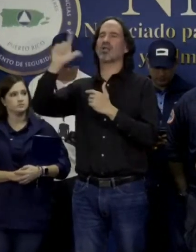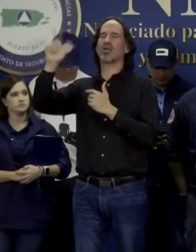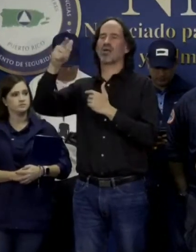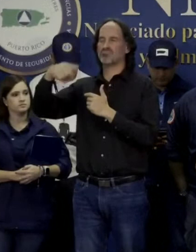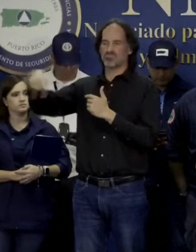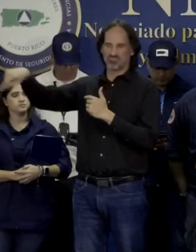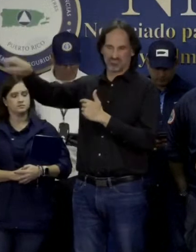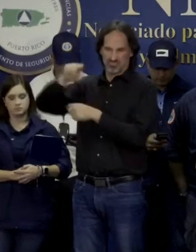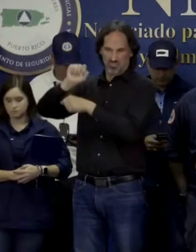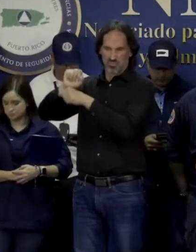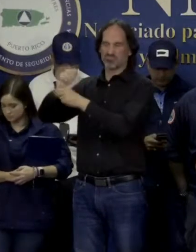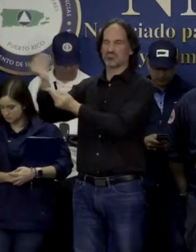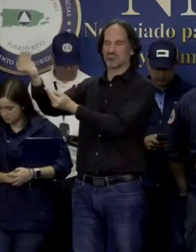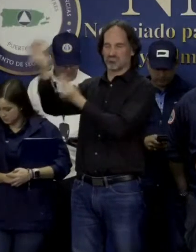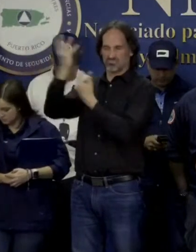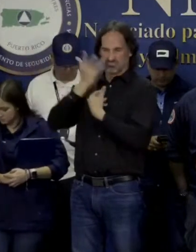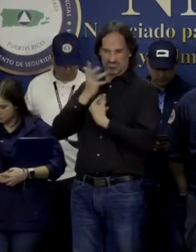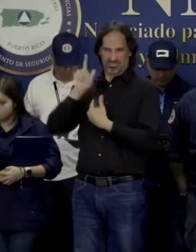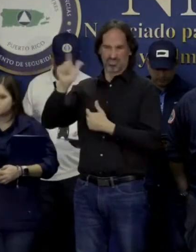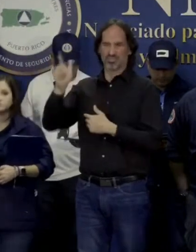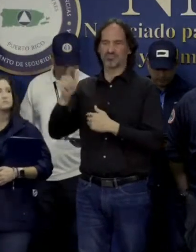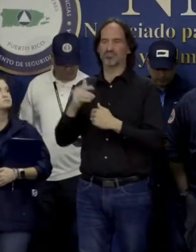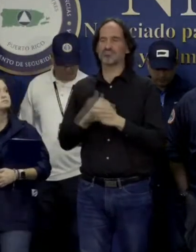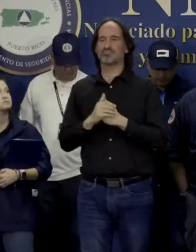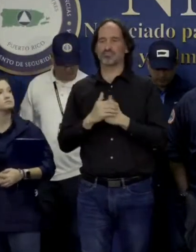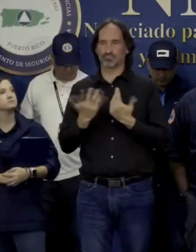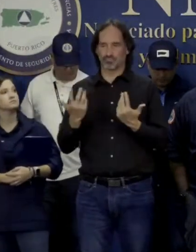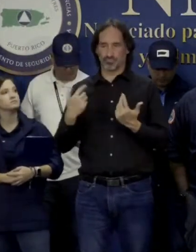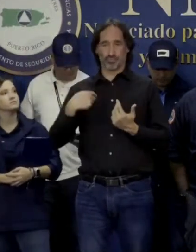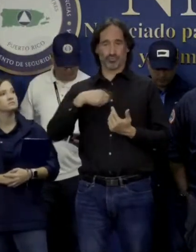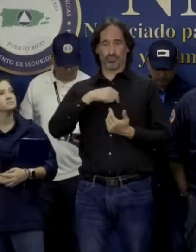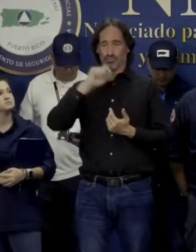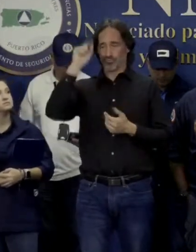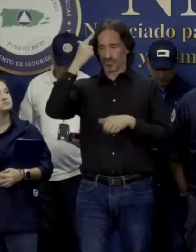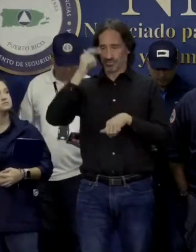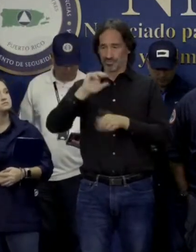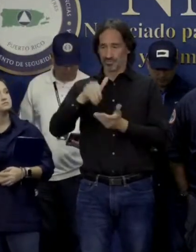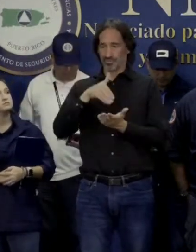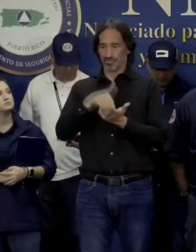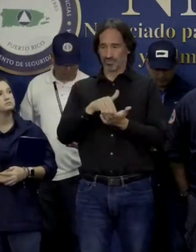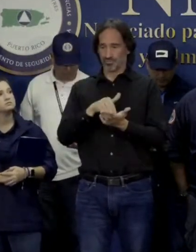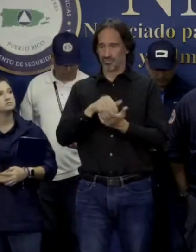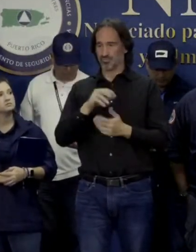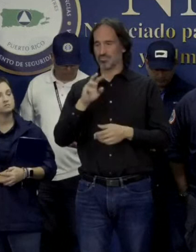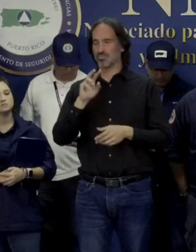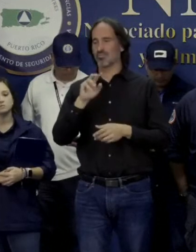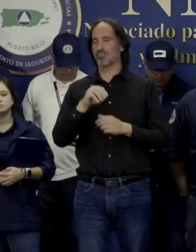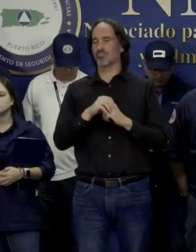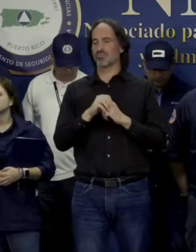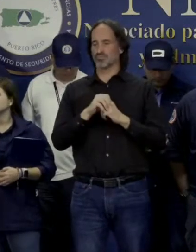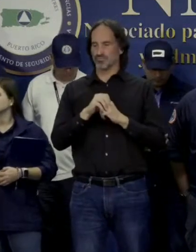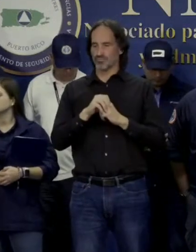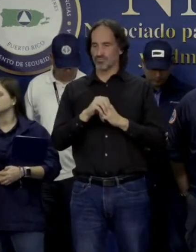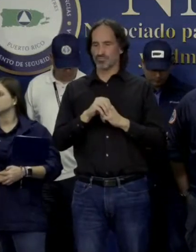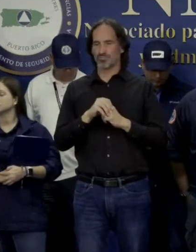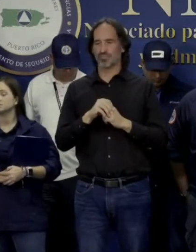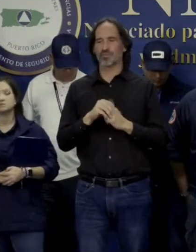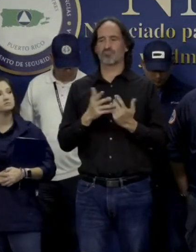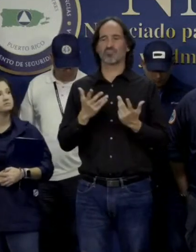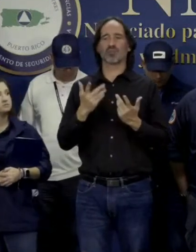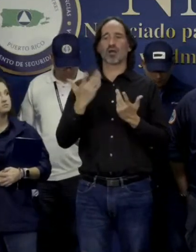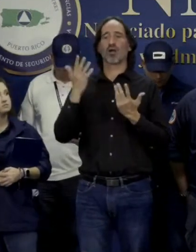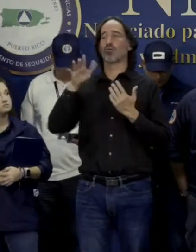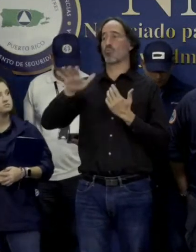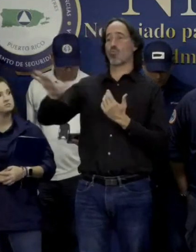a nivel del gobierno central. Es decir, COR3 estaría recibiendo todos esos estimados. De igual manera,